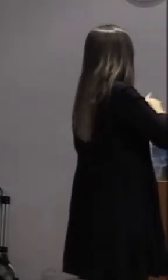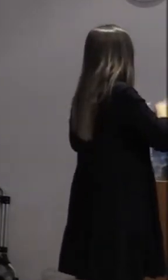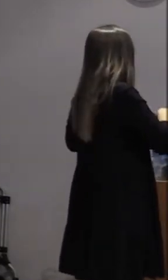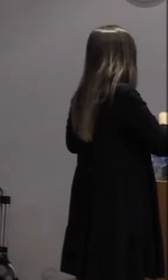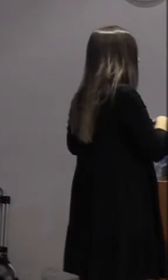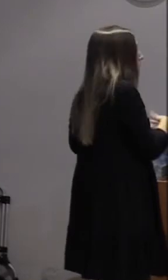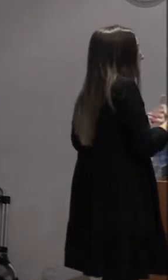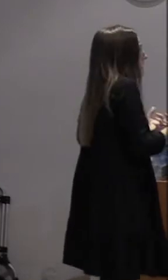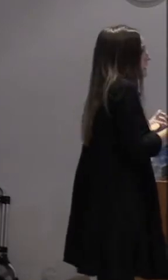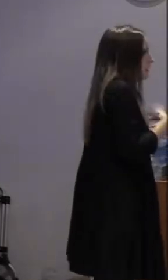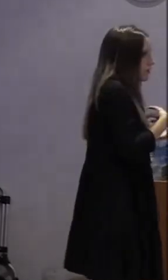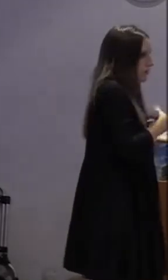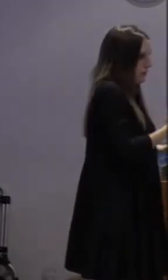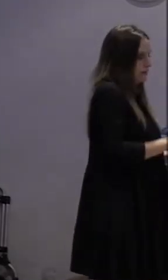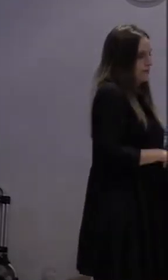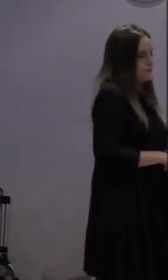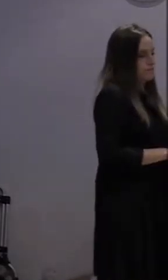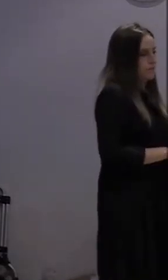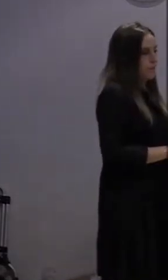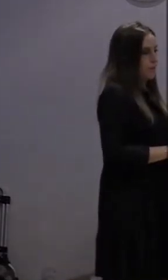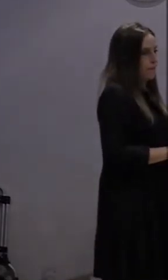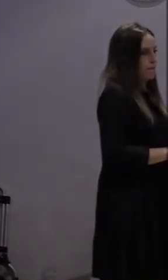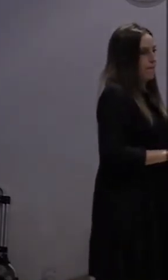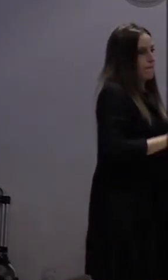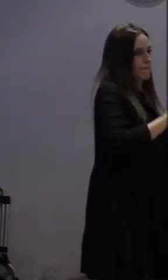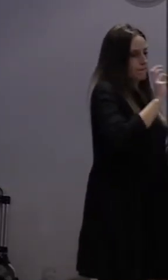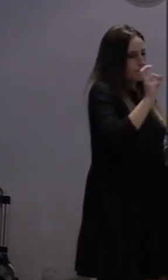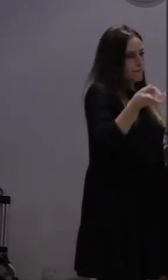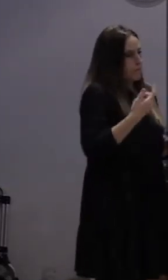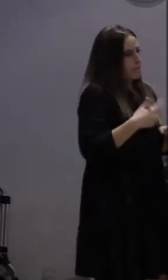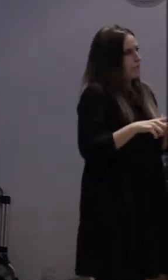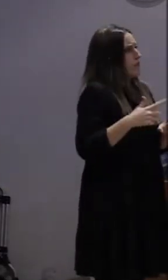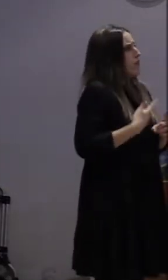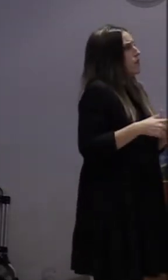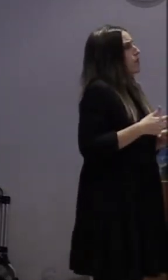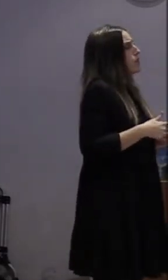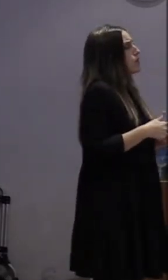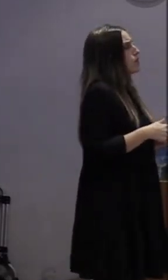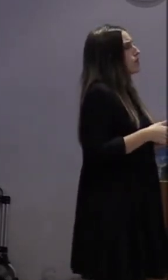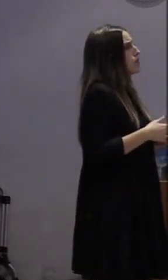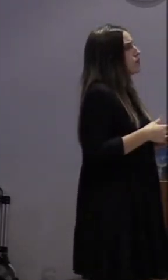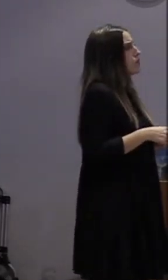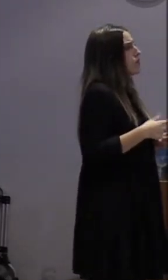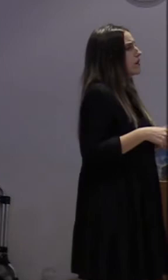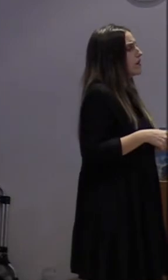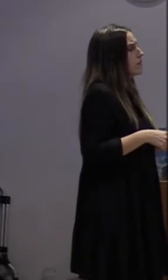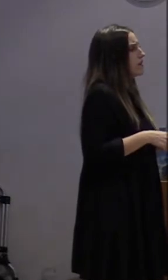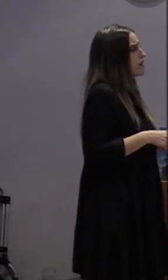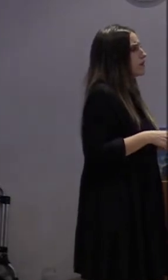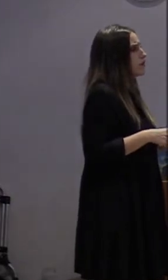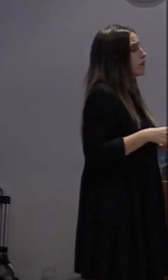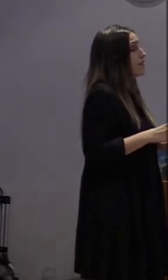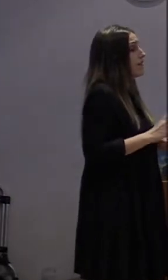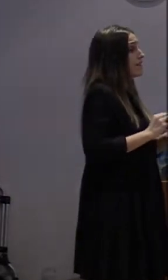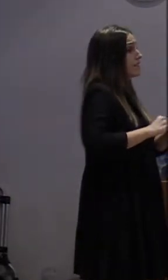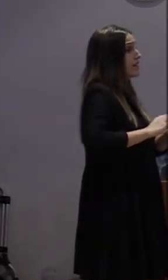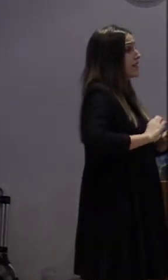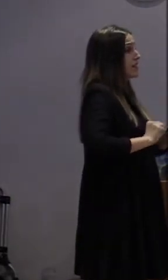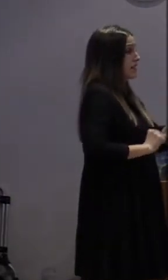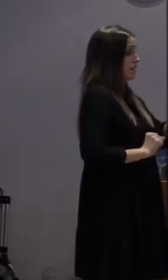hay hielo. Esa es la idea. Otro elemento que entra en la escena del clima son las erupciones